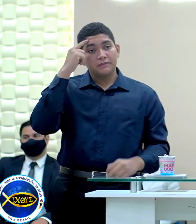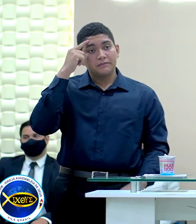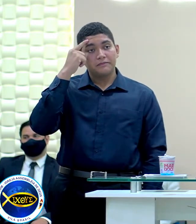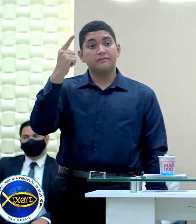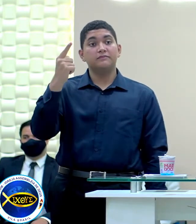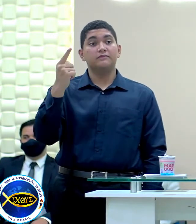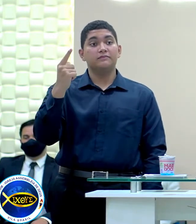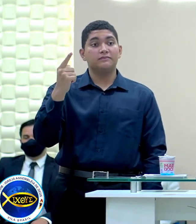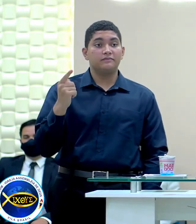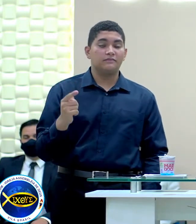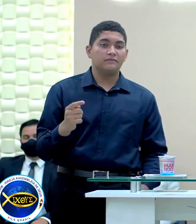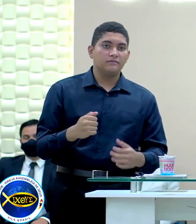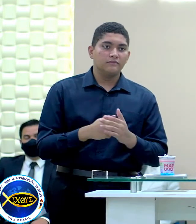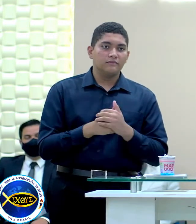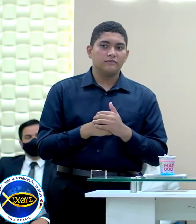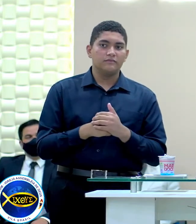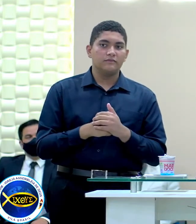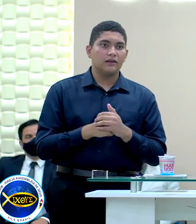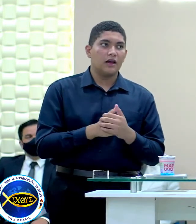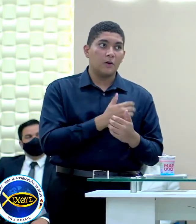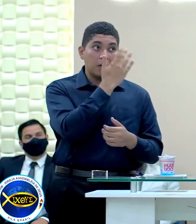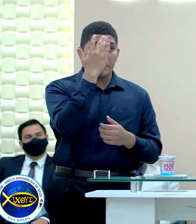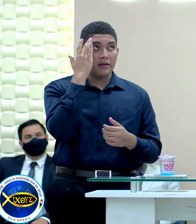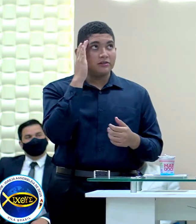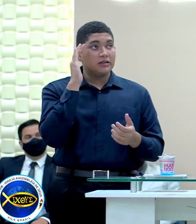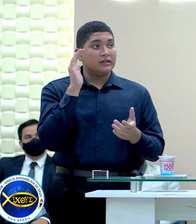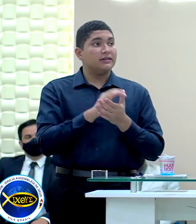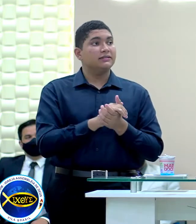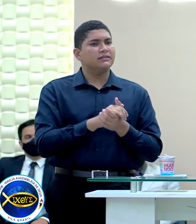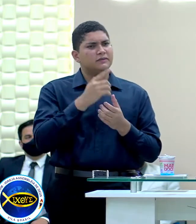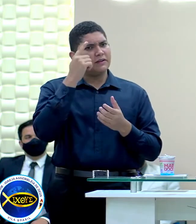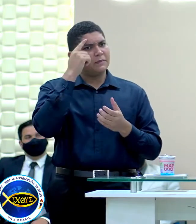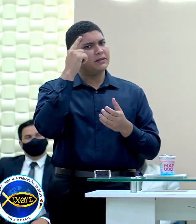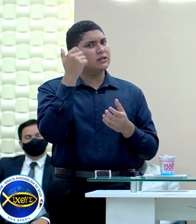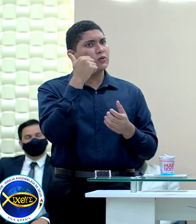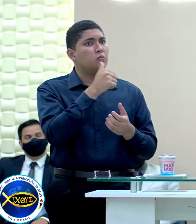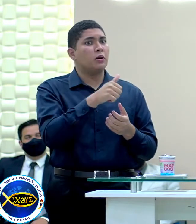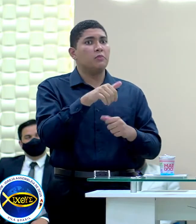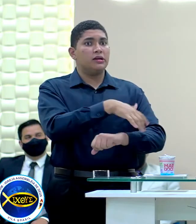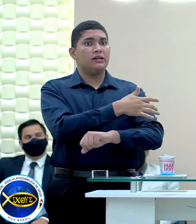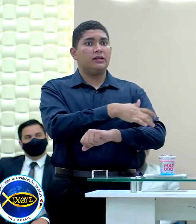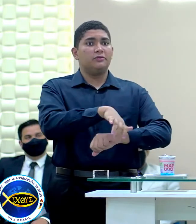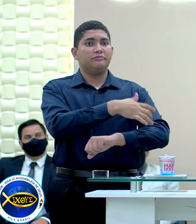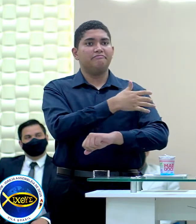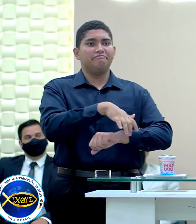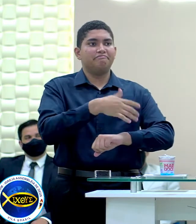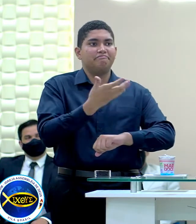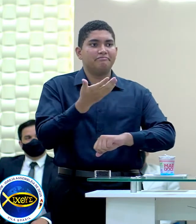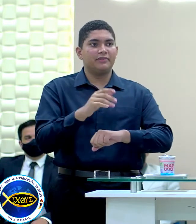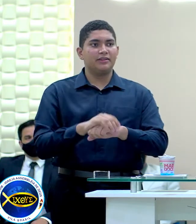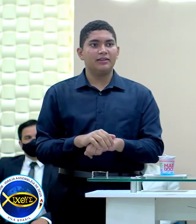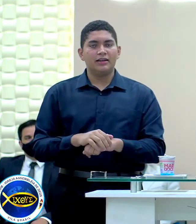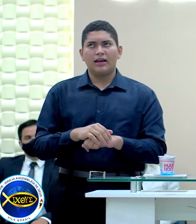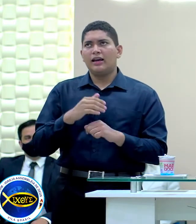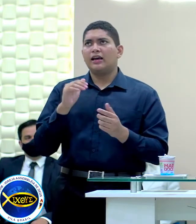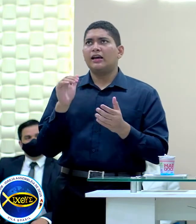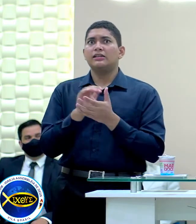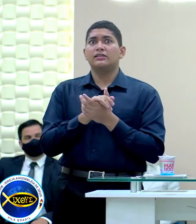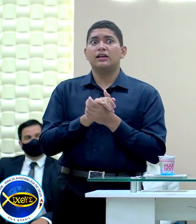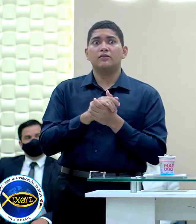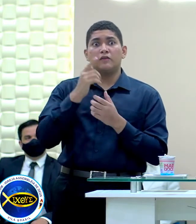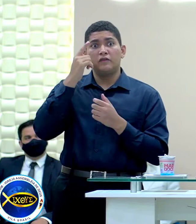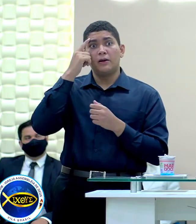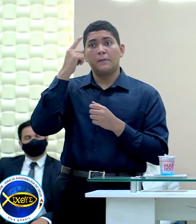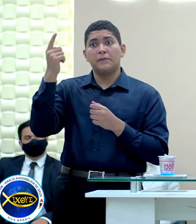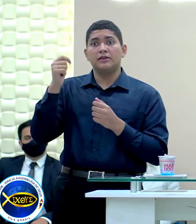pensamentos. Aí ele é casado e fica pensando na mulher na rua. Aí ele é casado e fica pensando nas atrizes